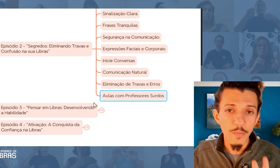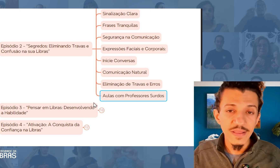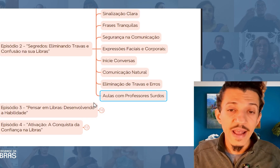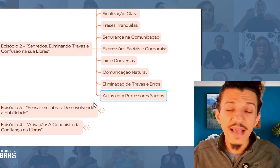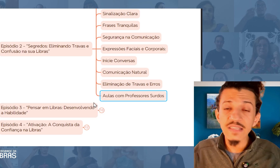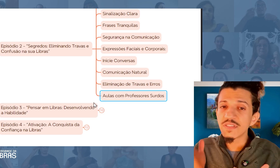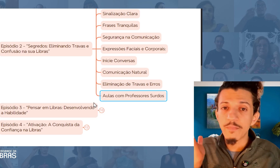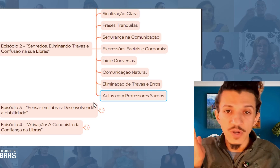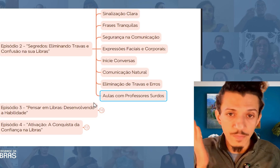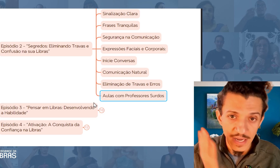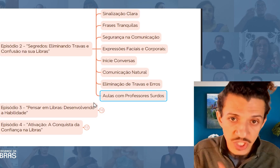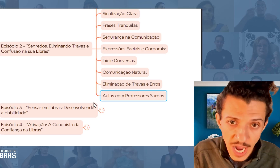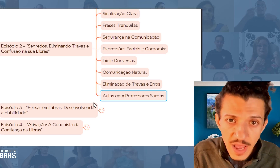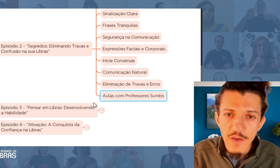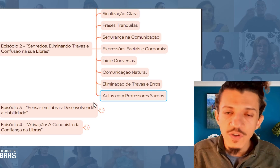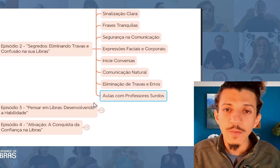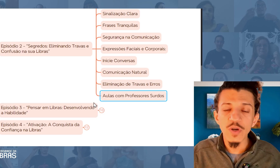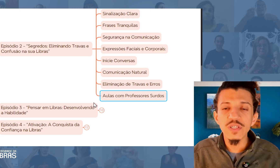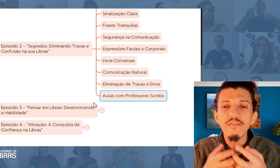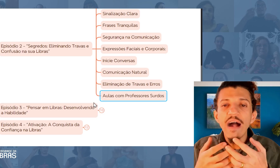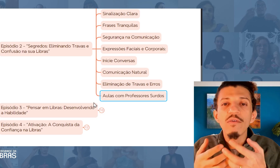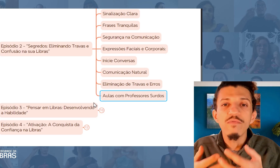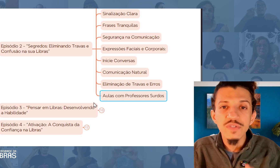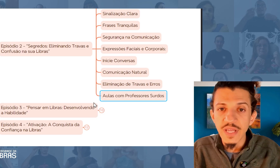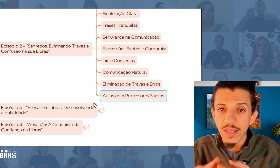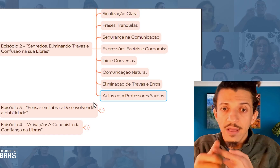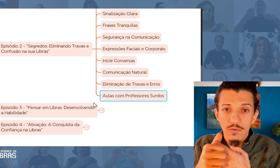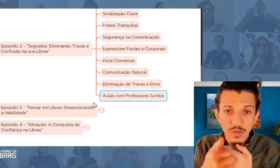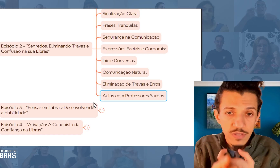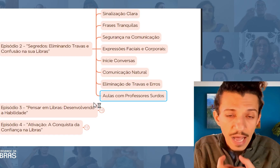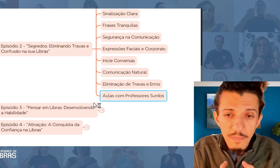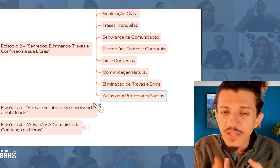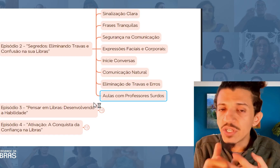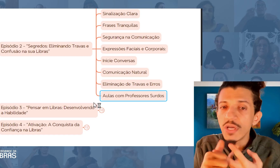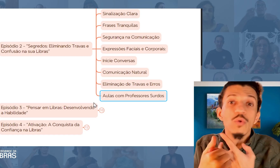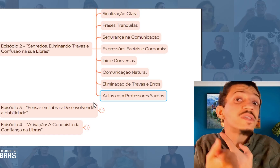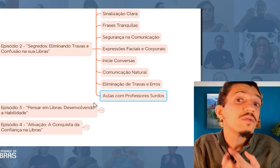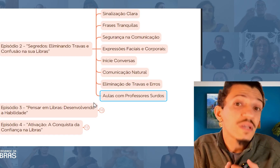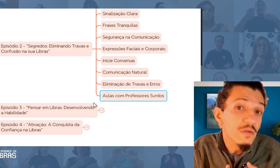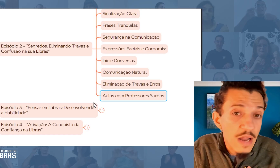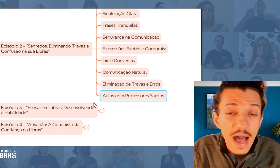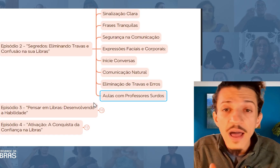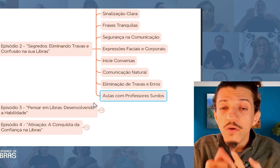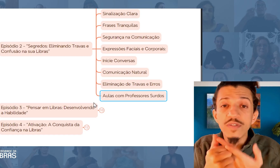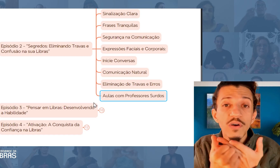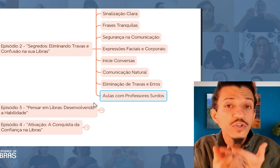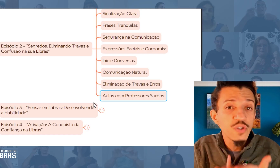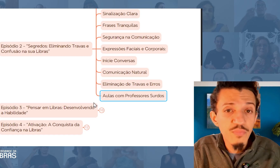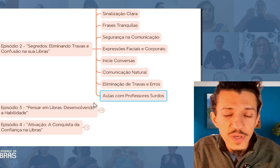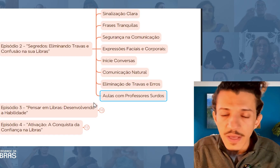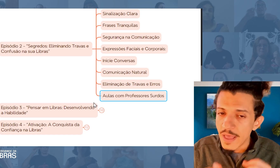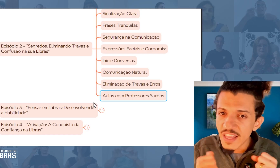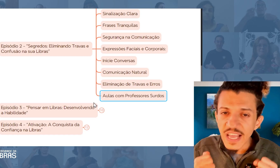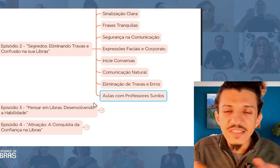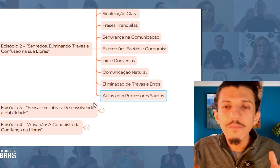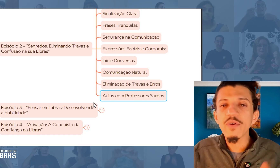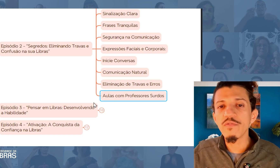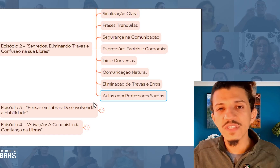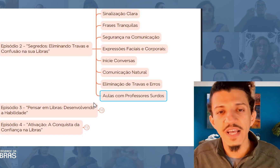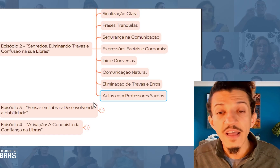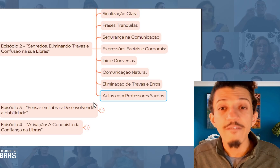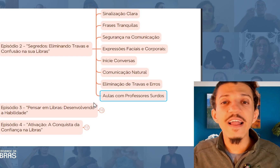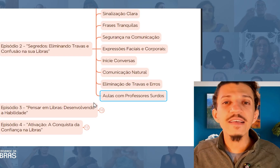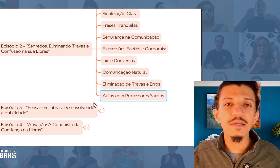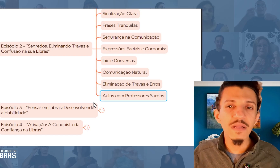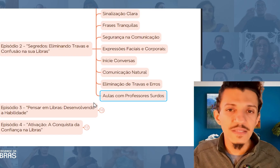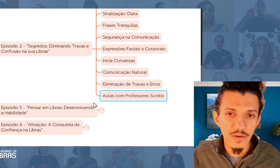São materiais que você pode baixar, você pode levar com você no seu tablet, no seu celular, no seu notebook e ter sempre com